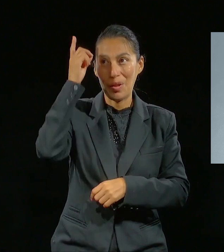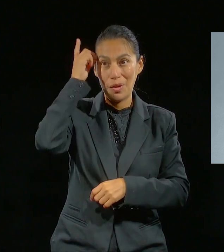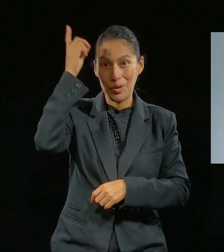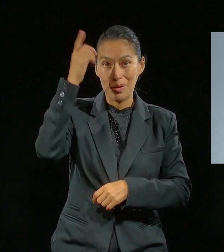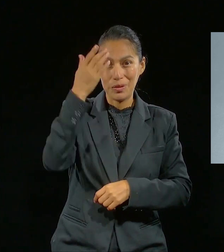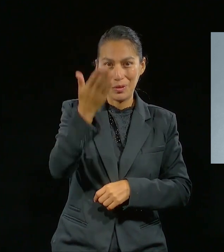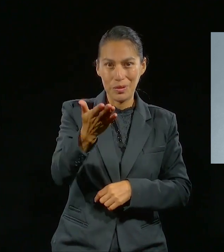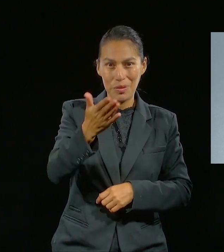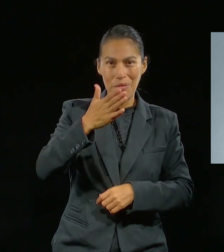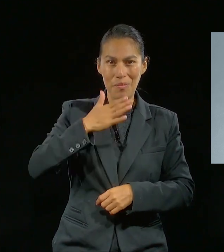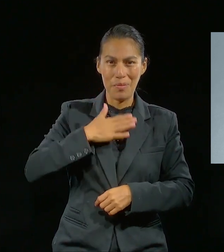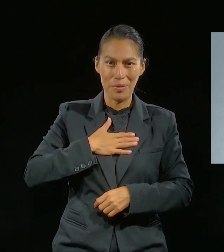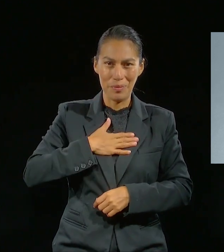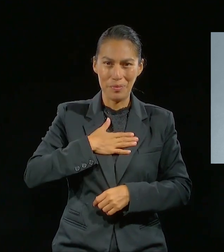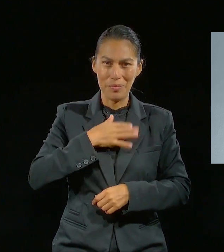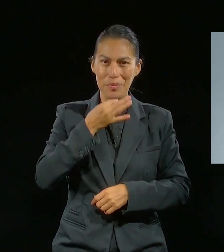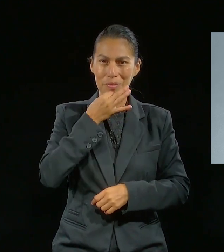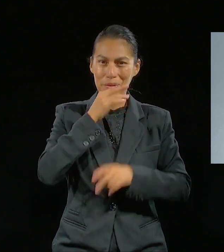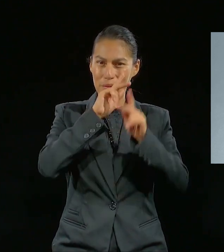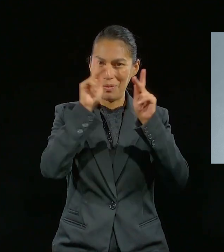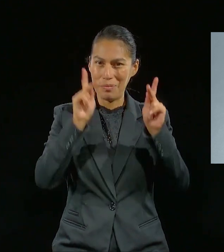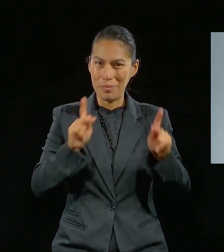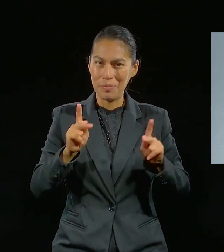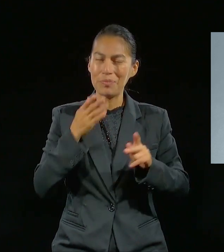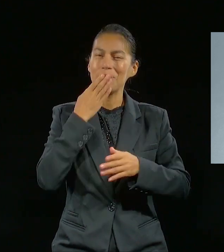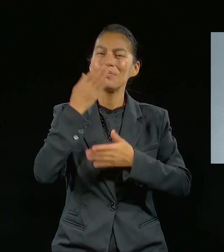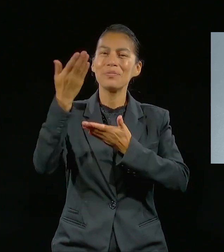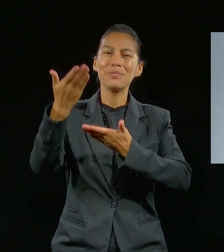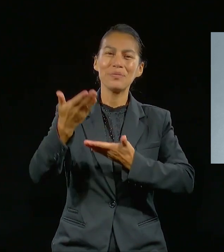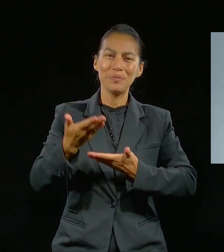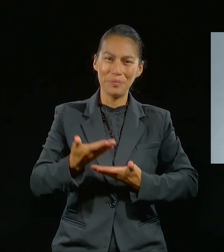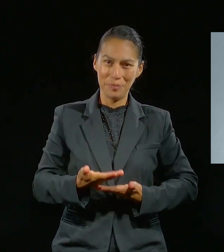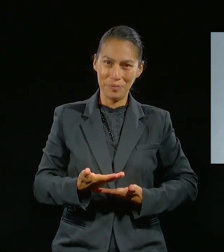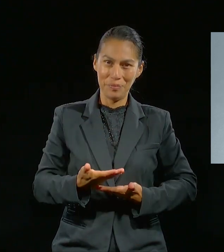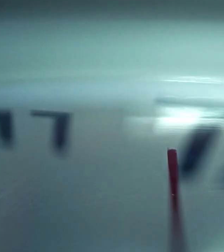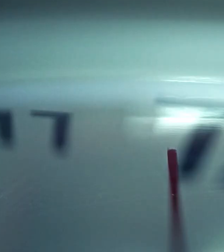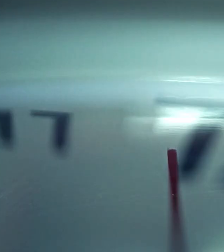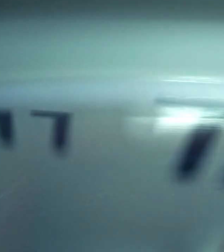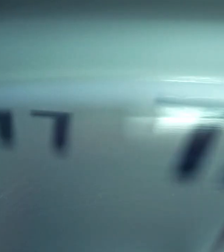Dios. Bienvenidos a un momento de paz.